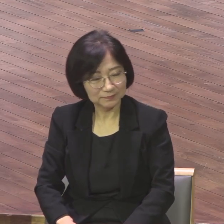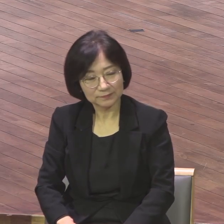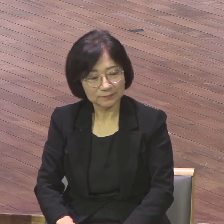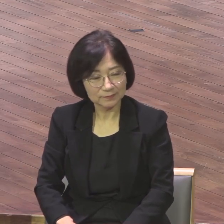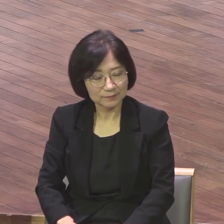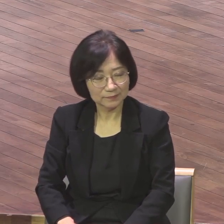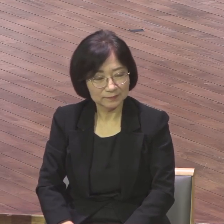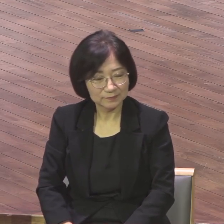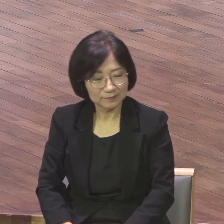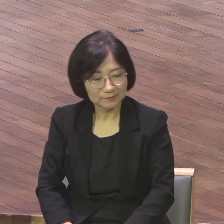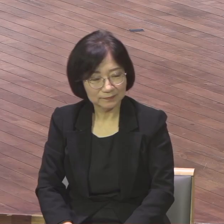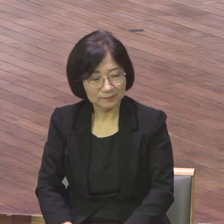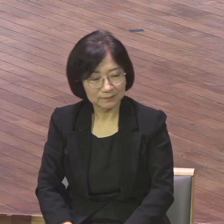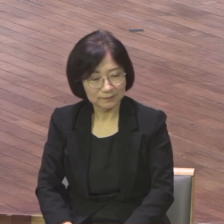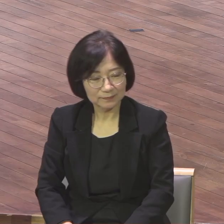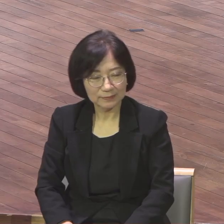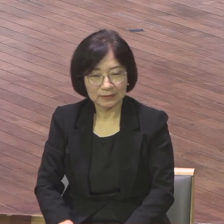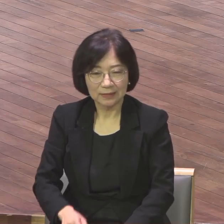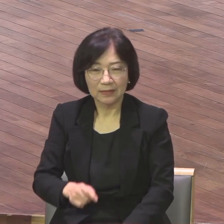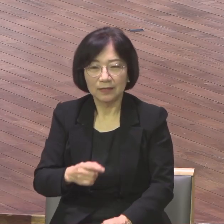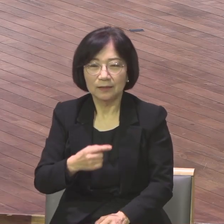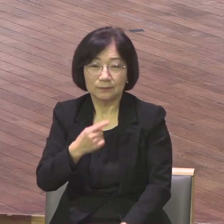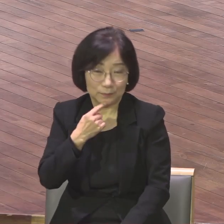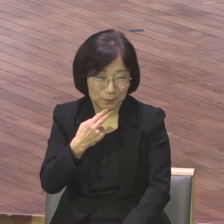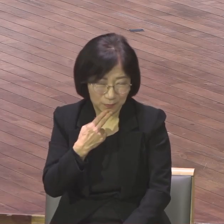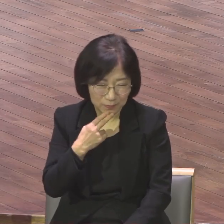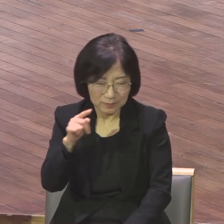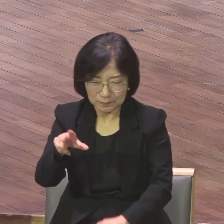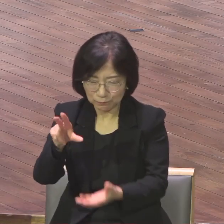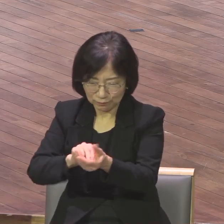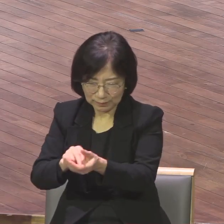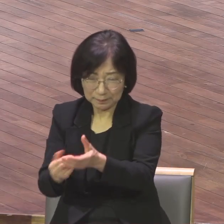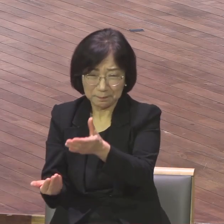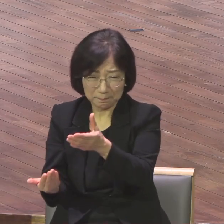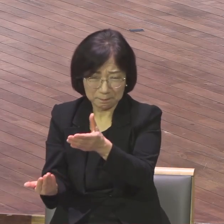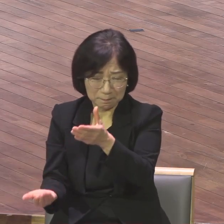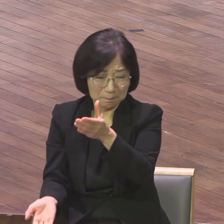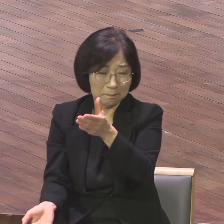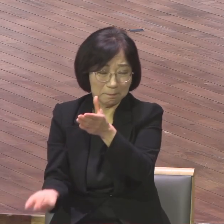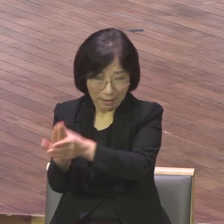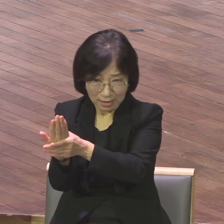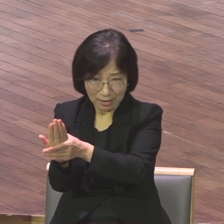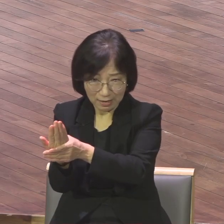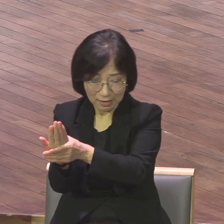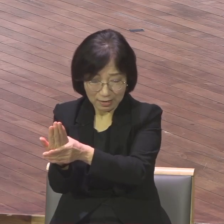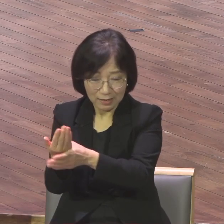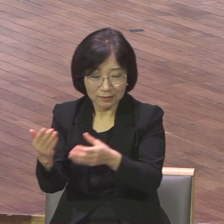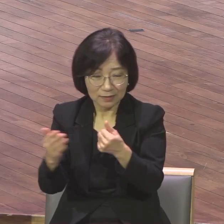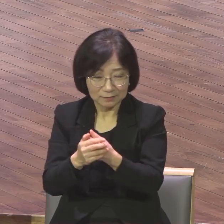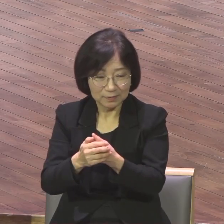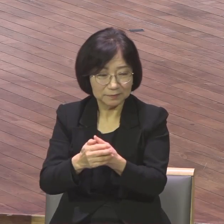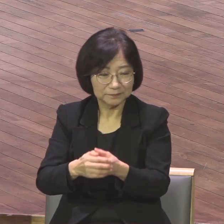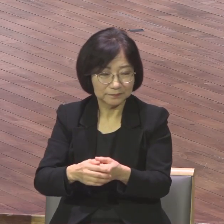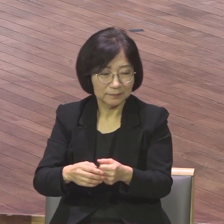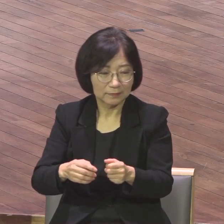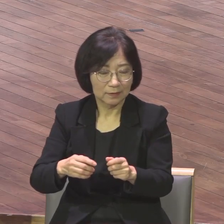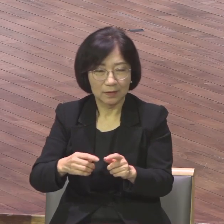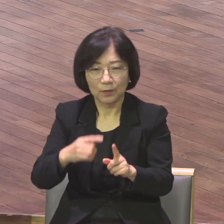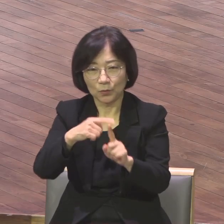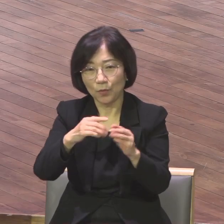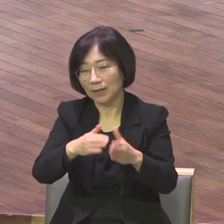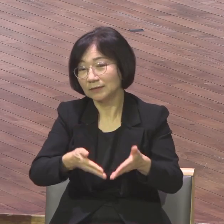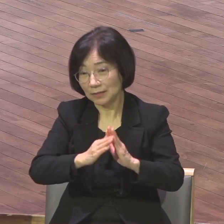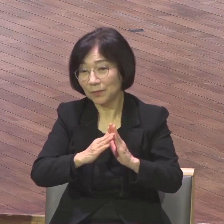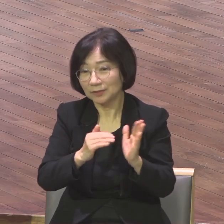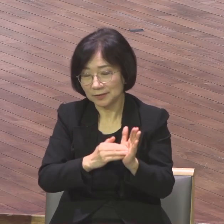이 빌립보가 세워진데 큰 사건이 되게 됐어요. 왜냐하면 그 감옥에서 또 간수장을 다